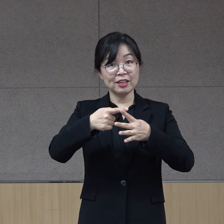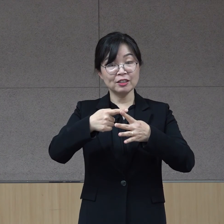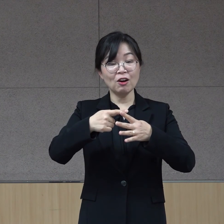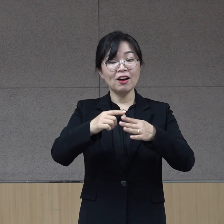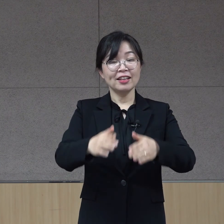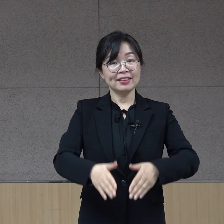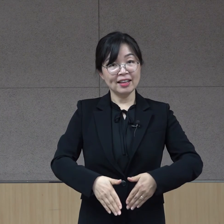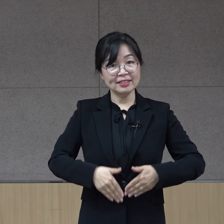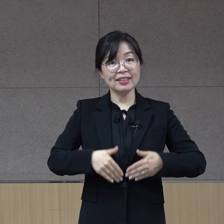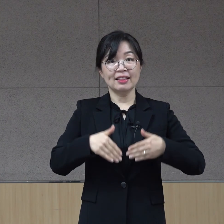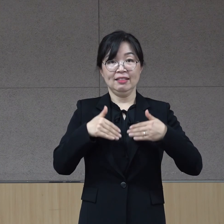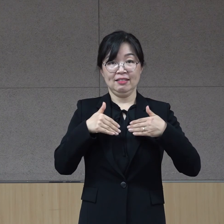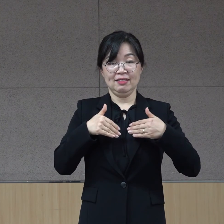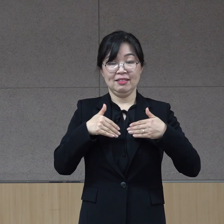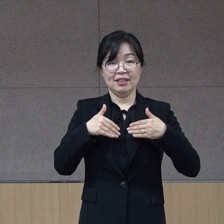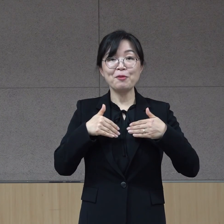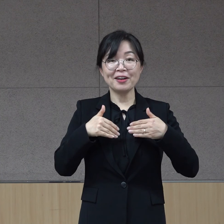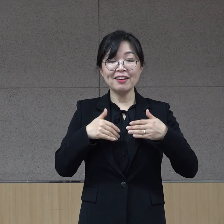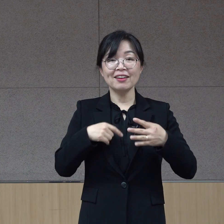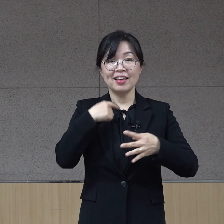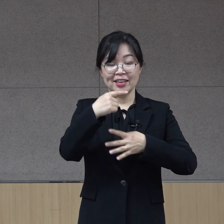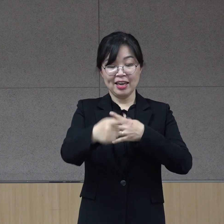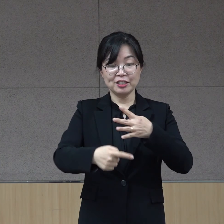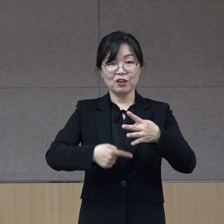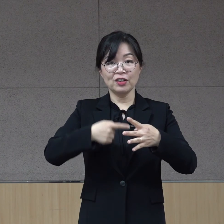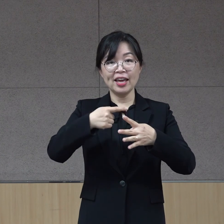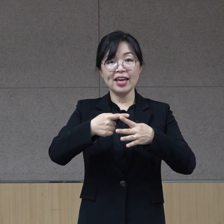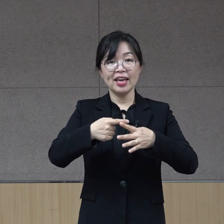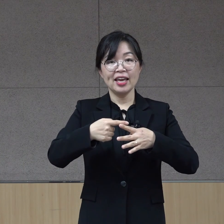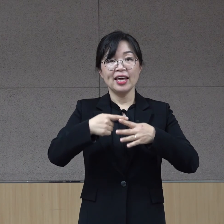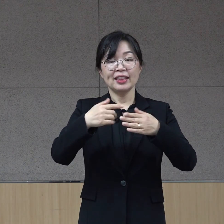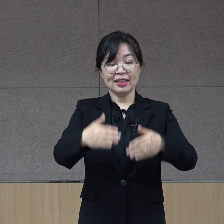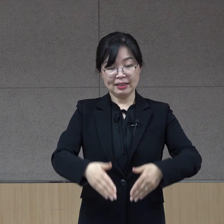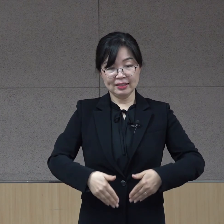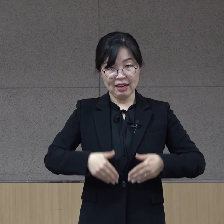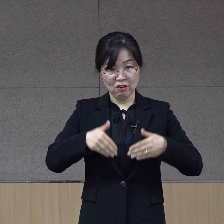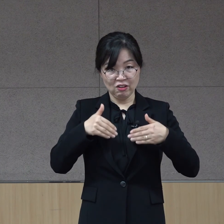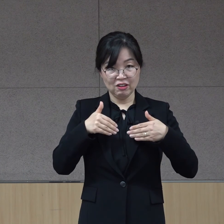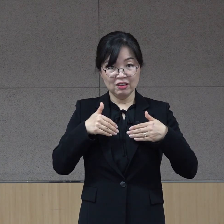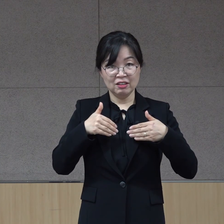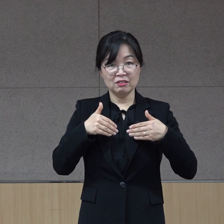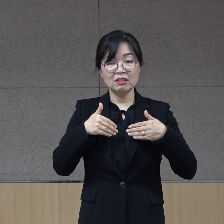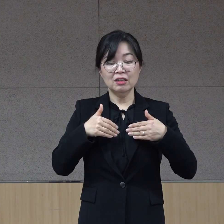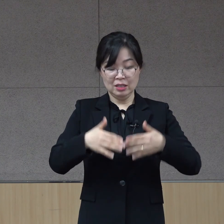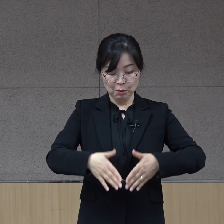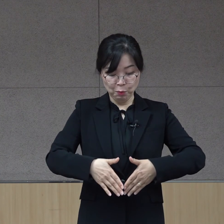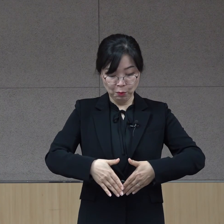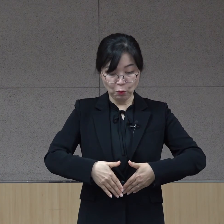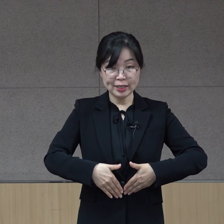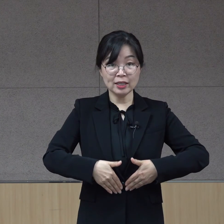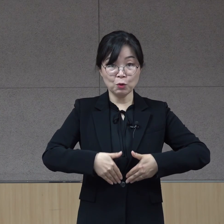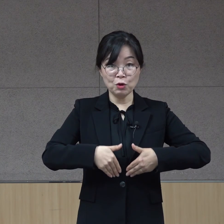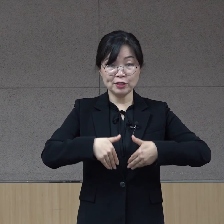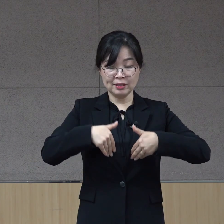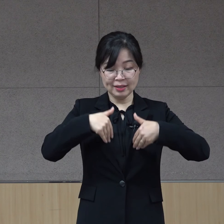계절에서 따뜻한. 해볼까요? 계절에 따뜻하고. 이거를 이게 옷에 이렇게 올려서